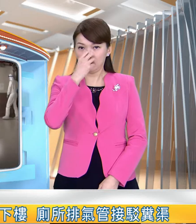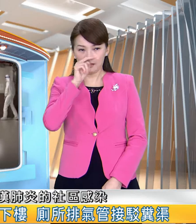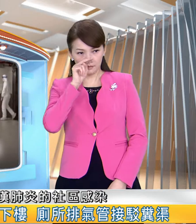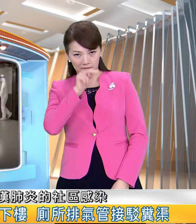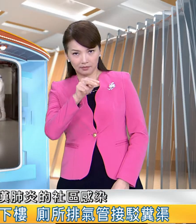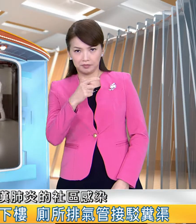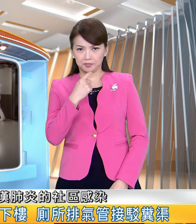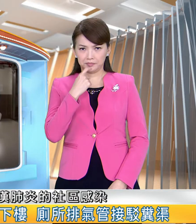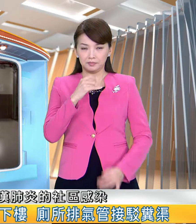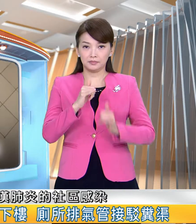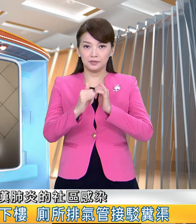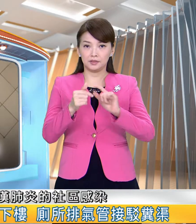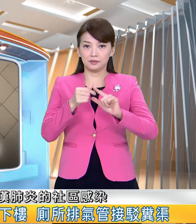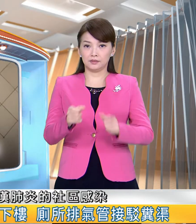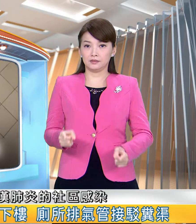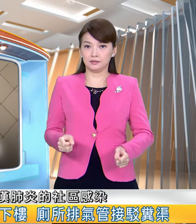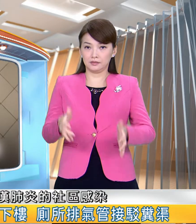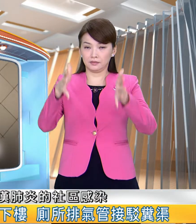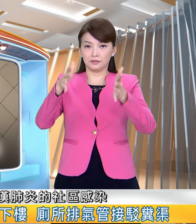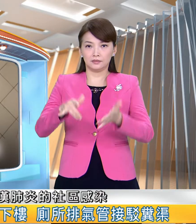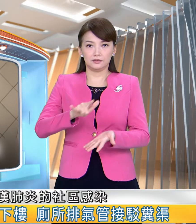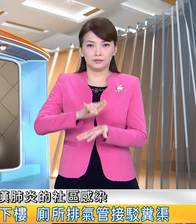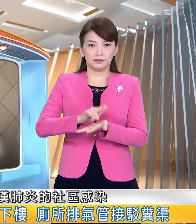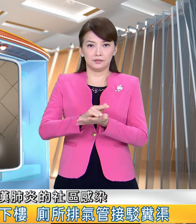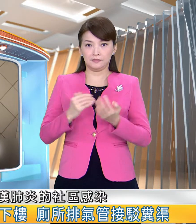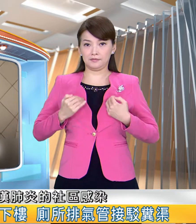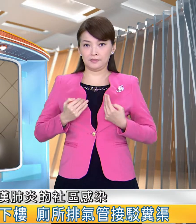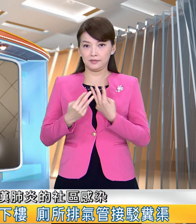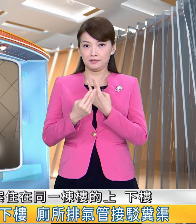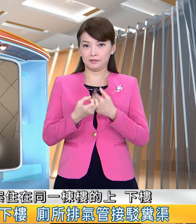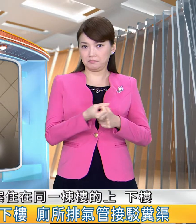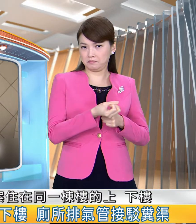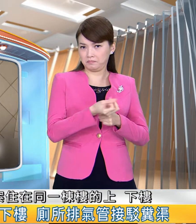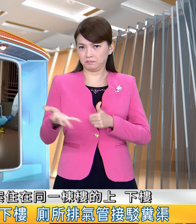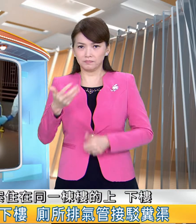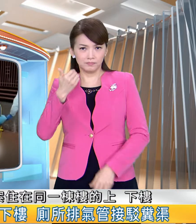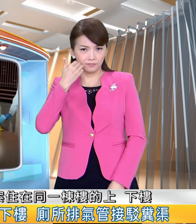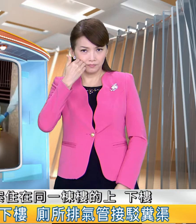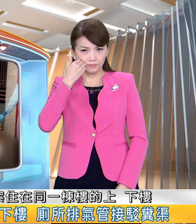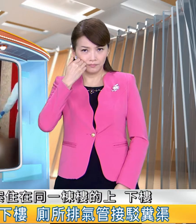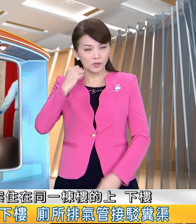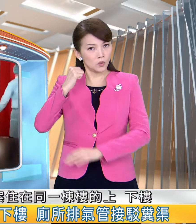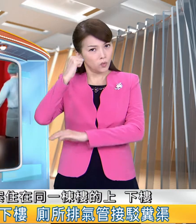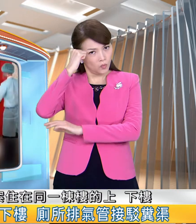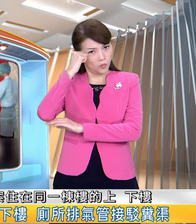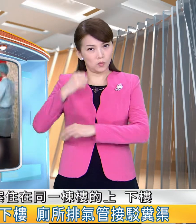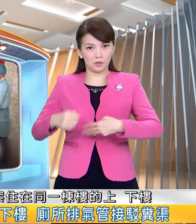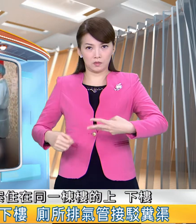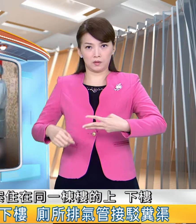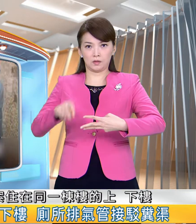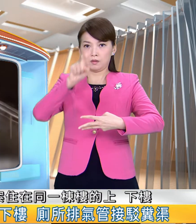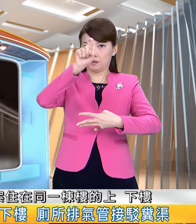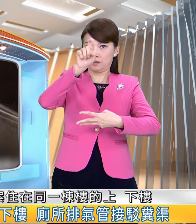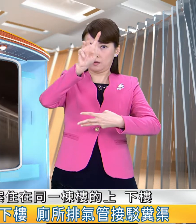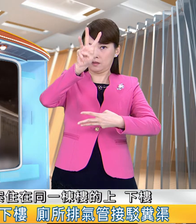香港疑似出现武汉肺炎的社区感染，当地有两例确诊个案，住在同一栋楼的上下